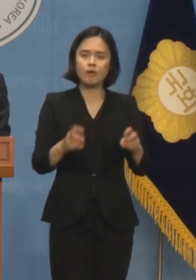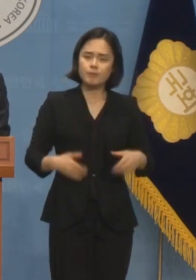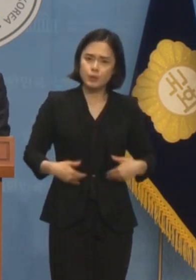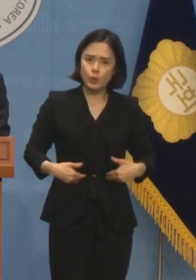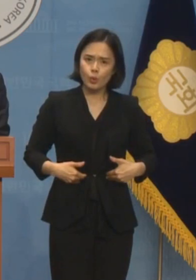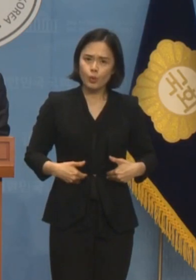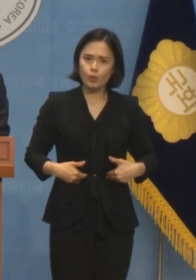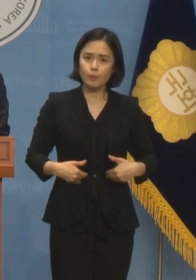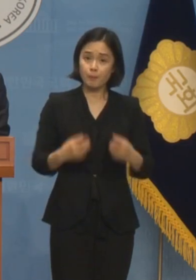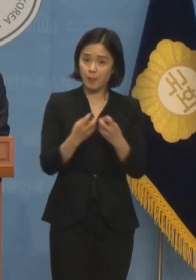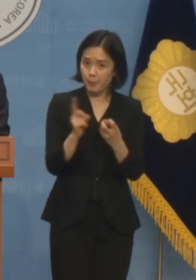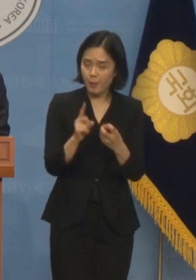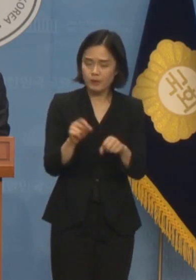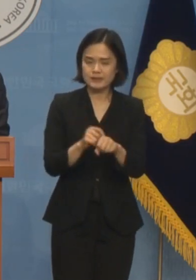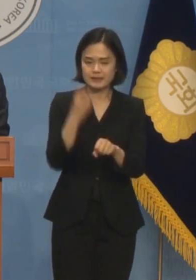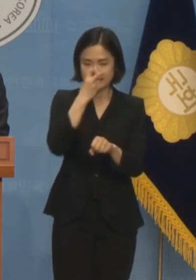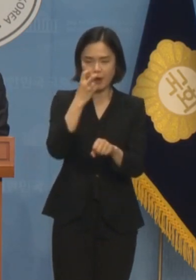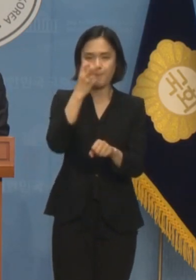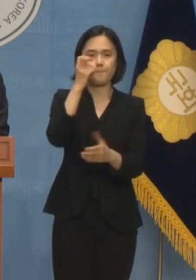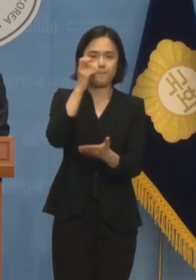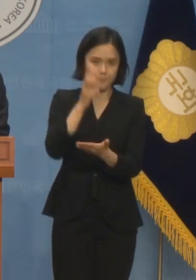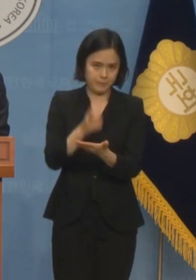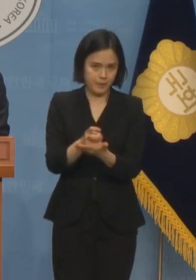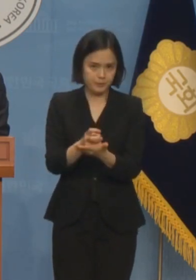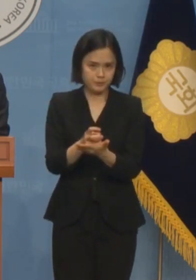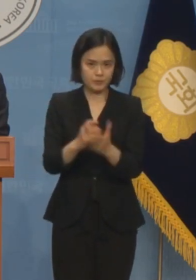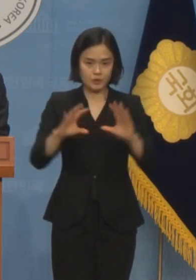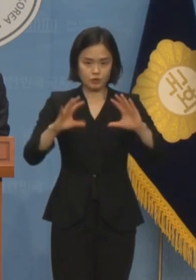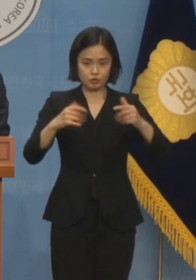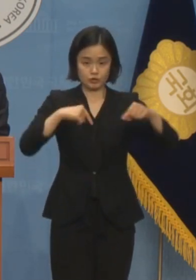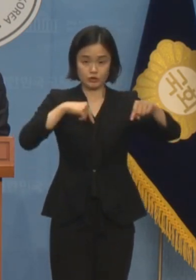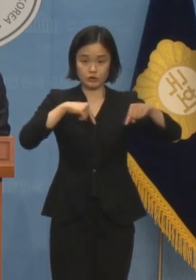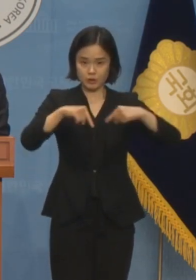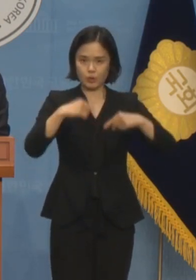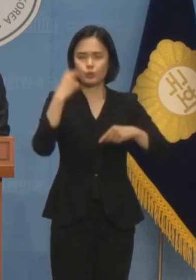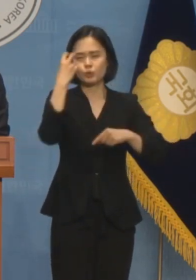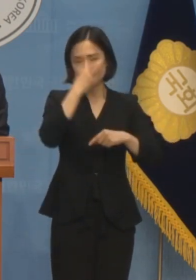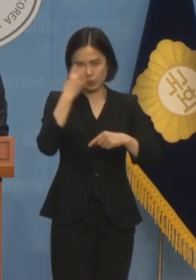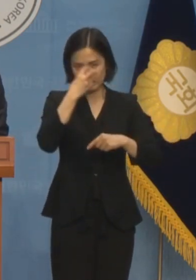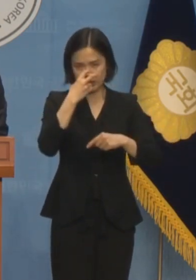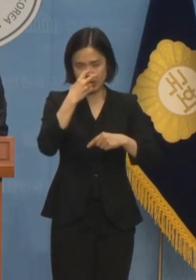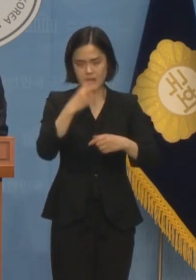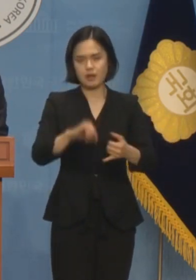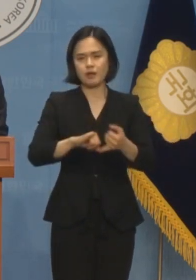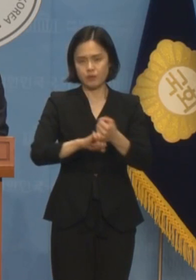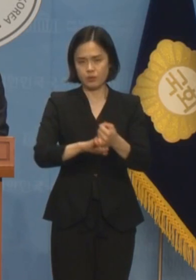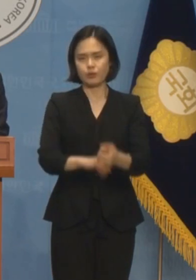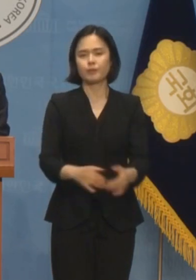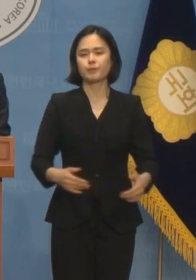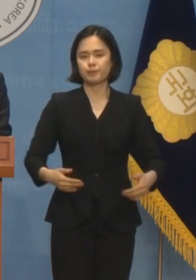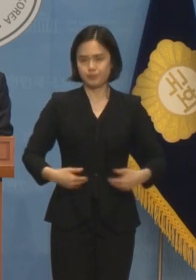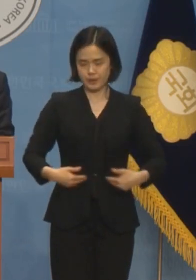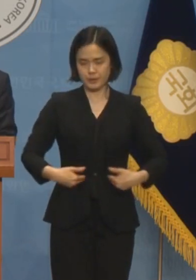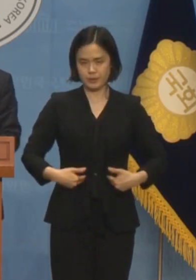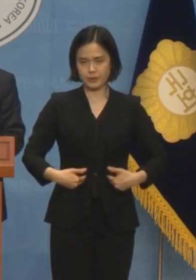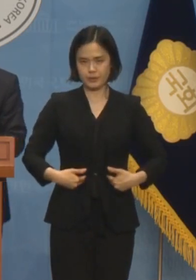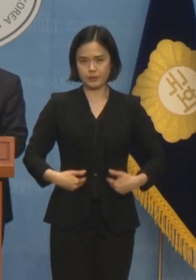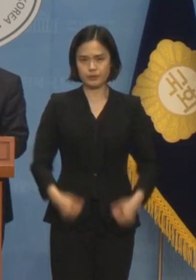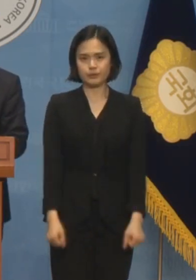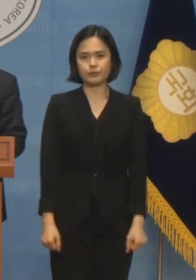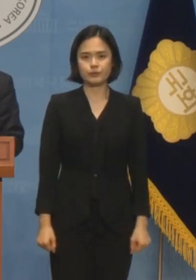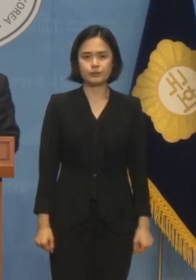특검과 함께 추진되는 국회 국정조사밖에 없다는 것을 다시 한번